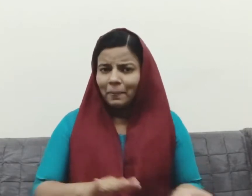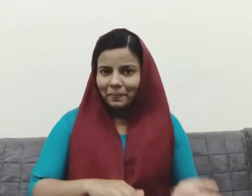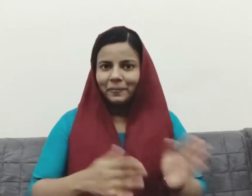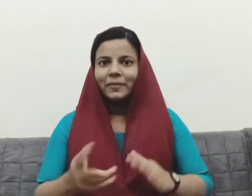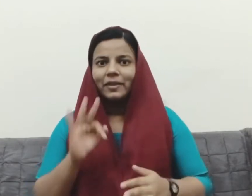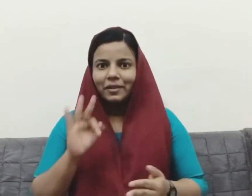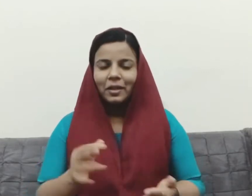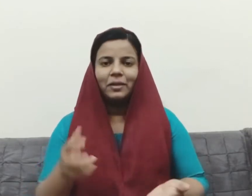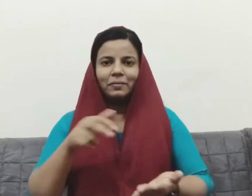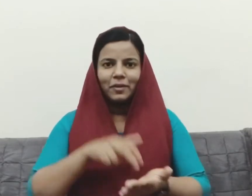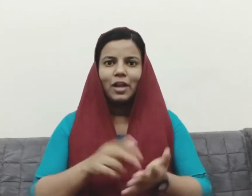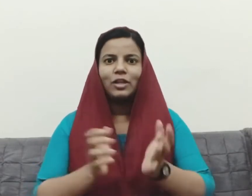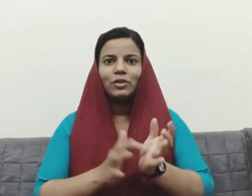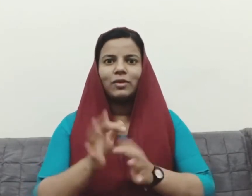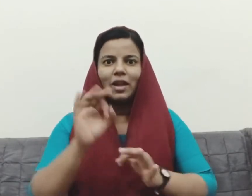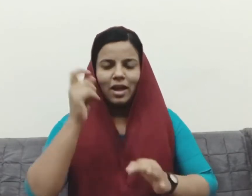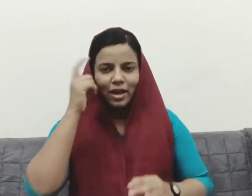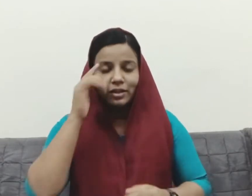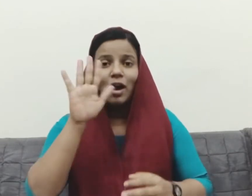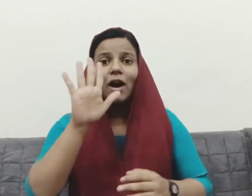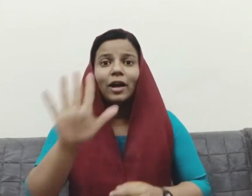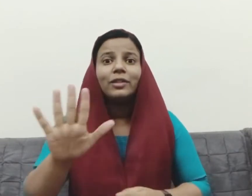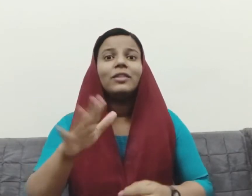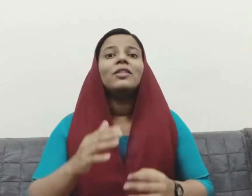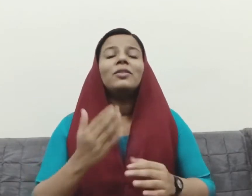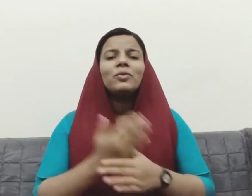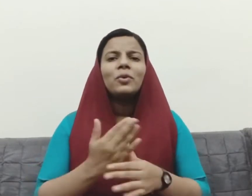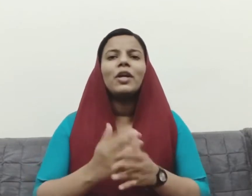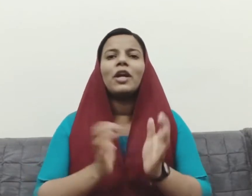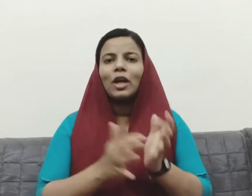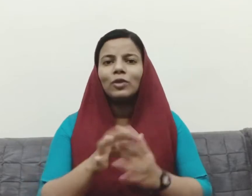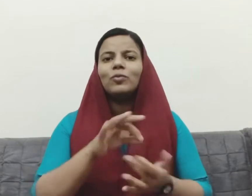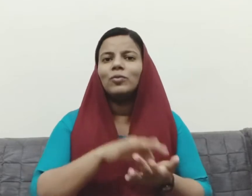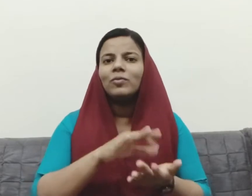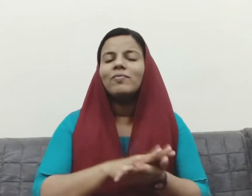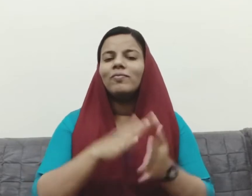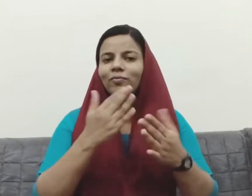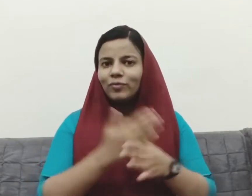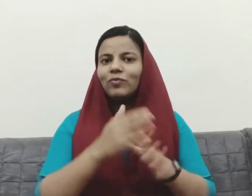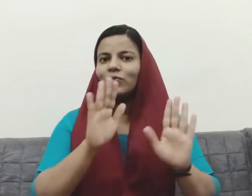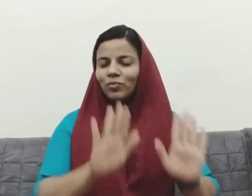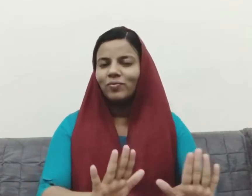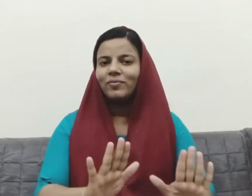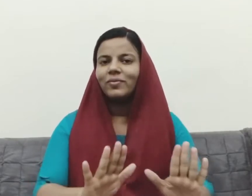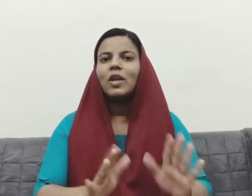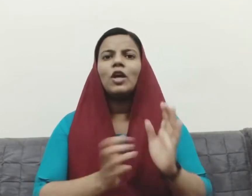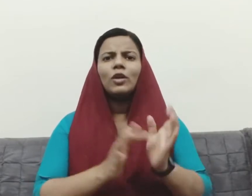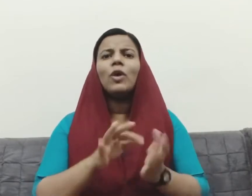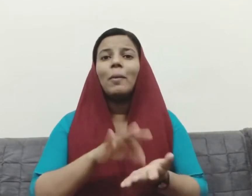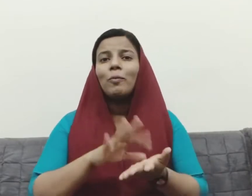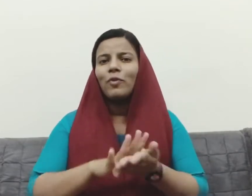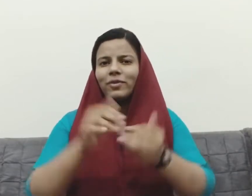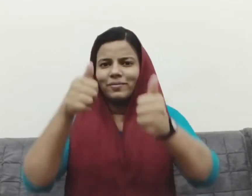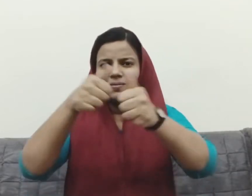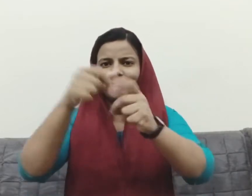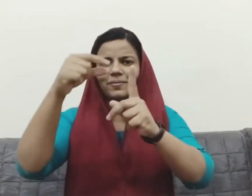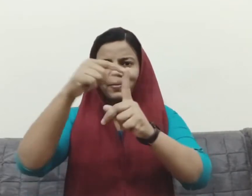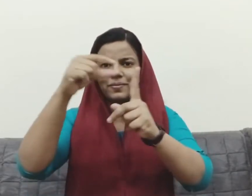വേണ്ടിയാണ് ഈ ശുശ്രൂഷക്കാരന്മാരെ കർത്താവ് ദൈവസഭയിൽ ആക്കി വെച്ചിരിക്കുന്നത്. ഈ ശുശ്രൂഷകന്മാരെ കർത്താവ് നിയോഗിച്ചിരിക്കുന്നത്.